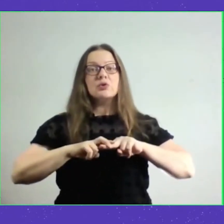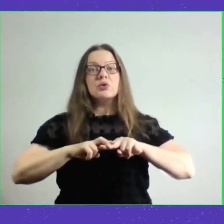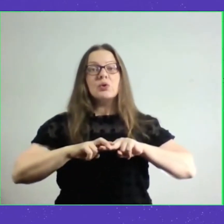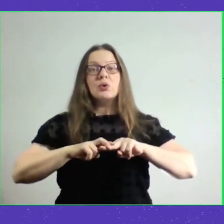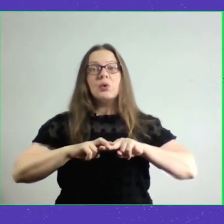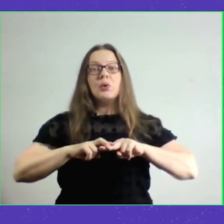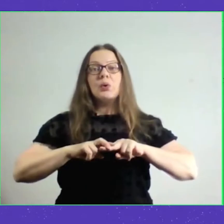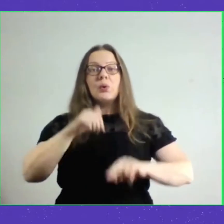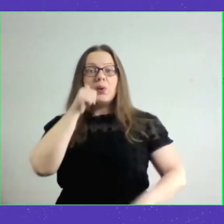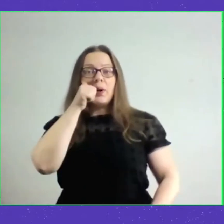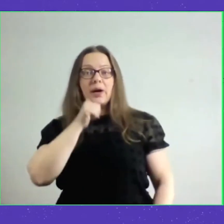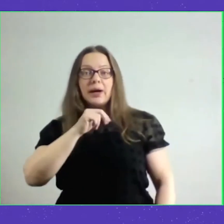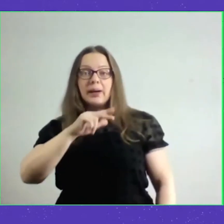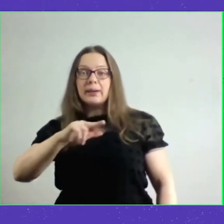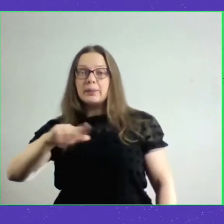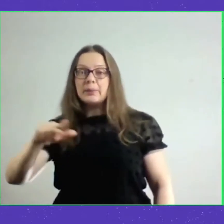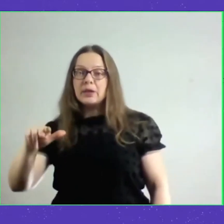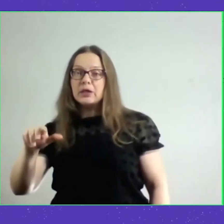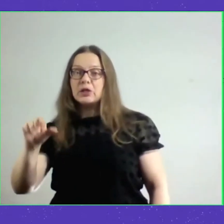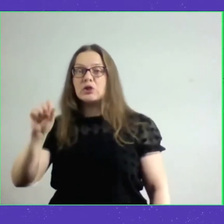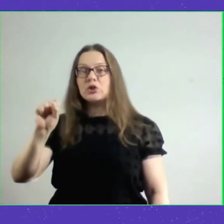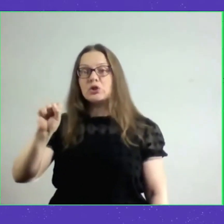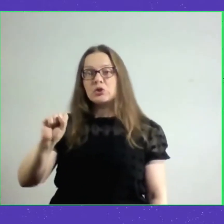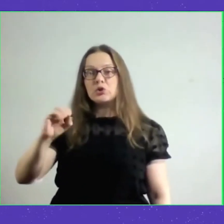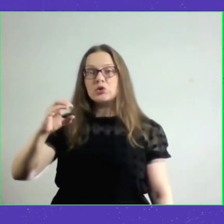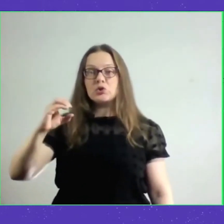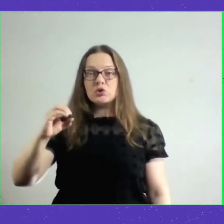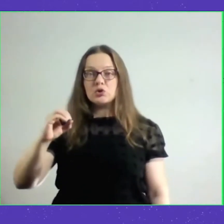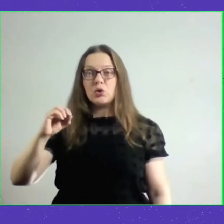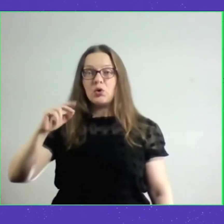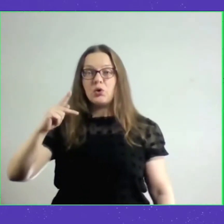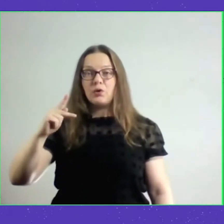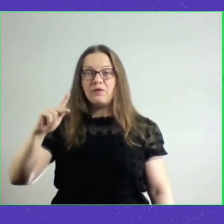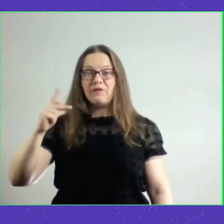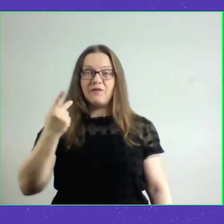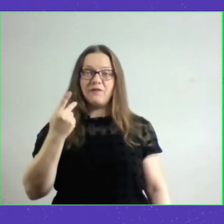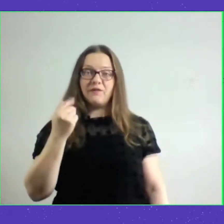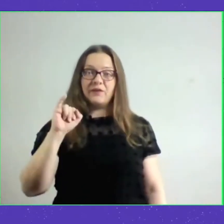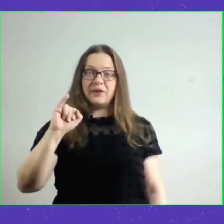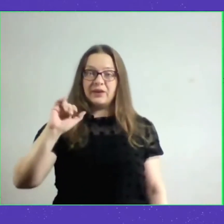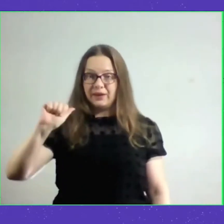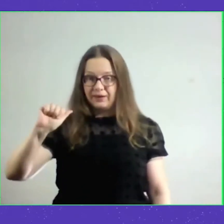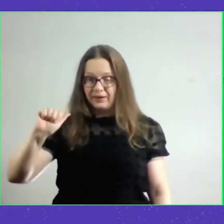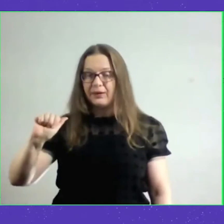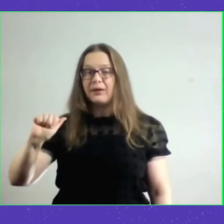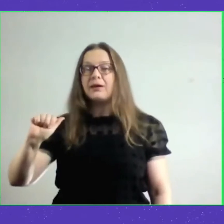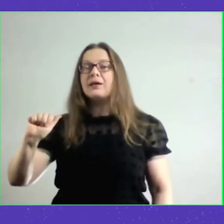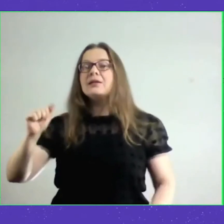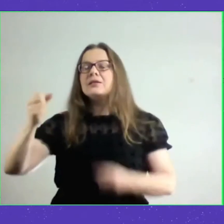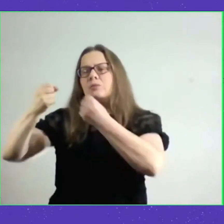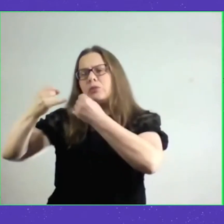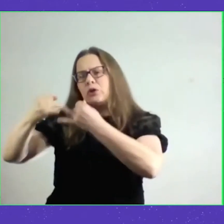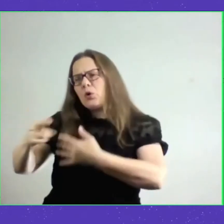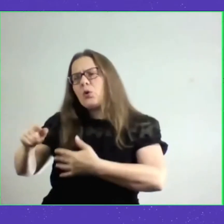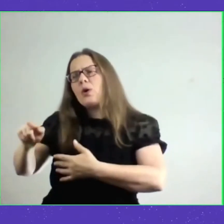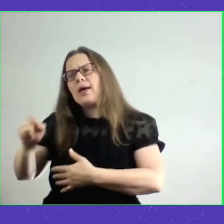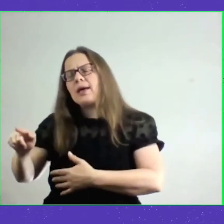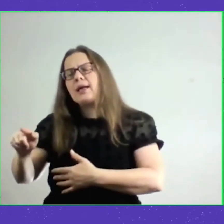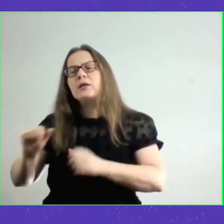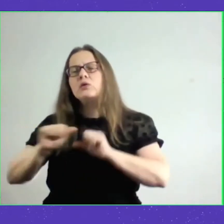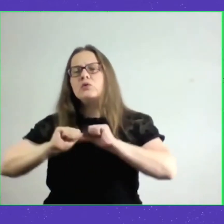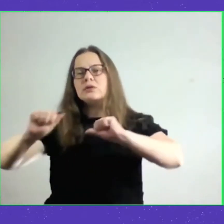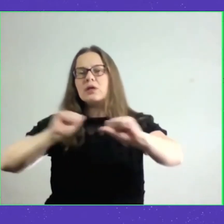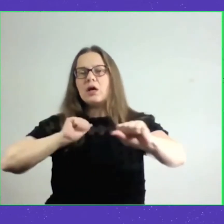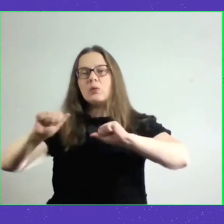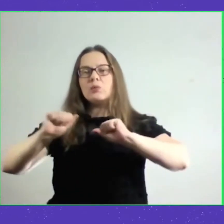louvor, ela comentou sobre Salmo 51, versículos 7,